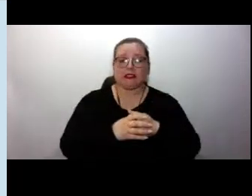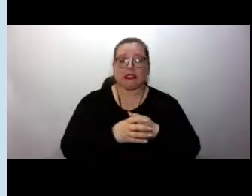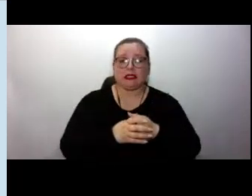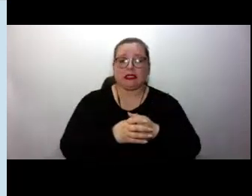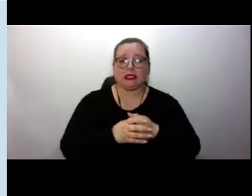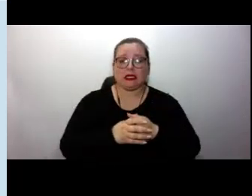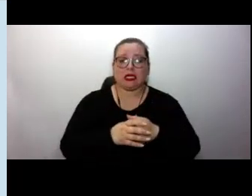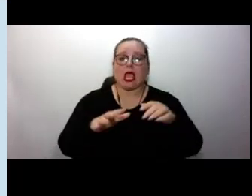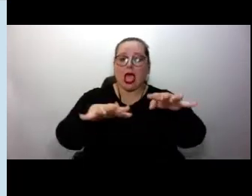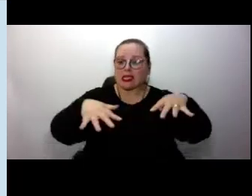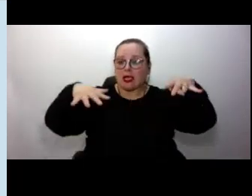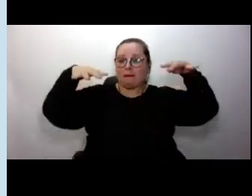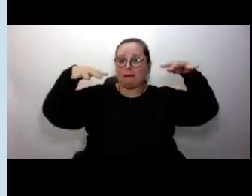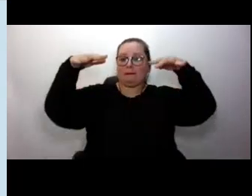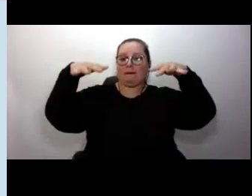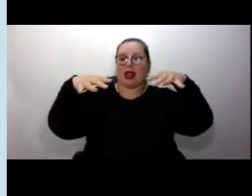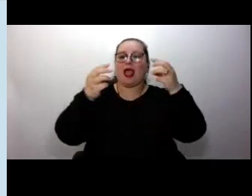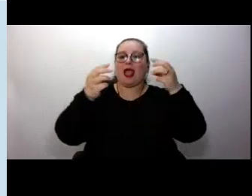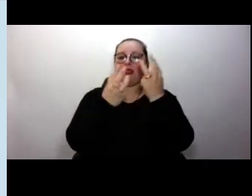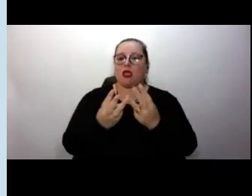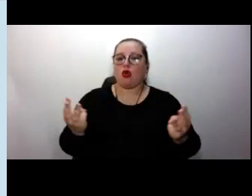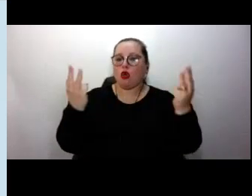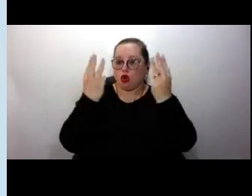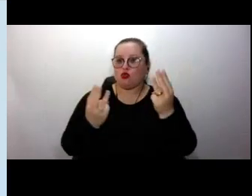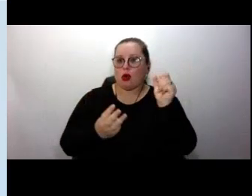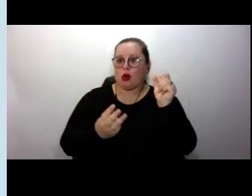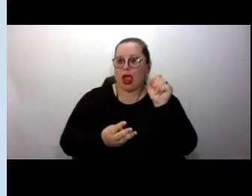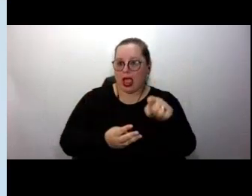en una asamblea de la Organización de Naciones Unidas,